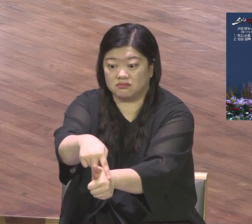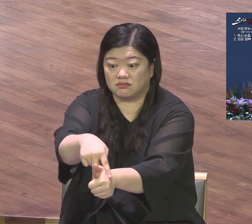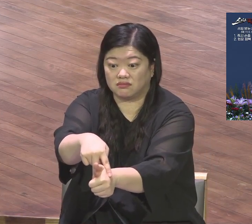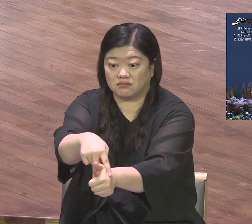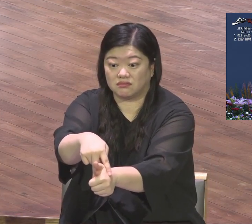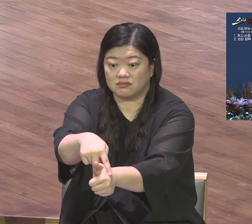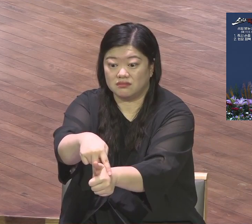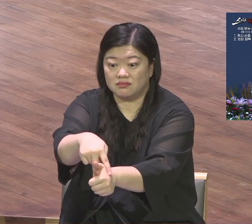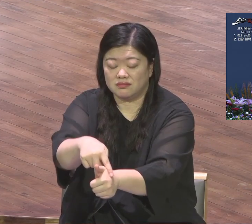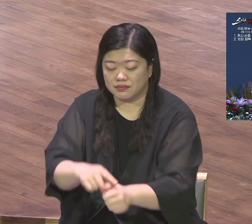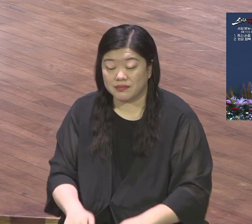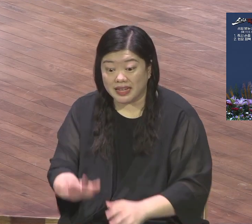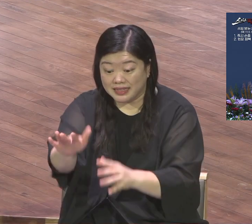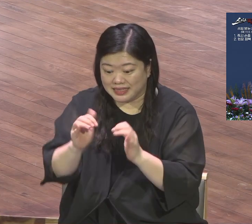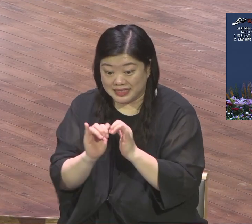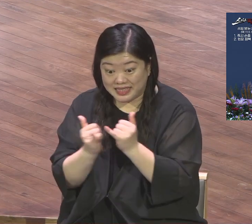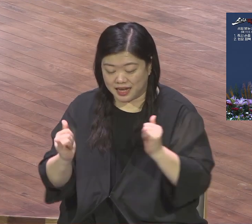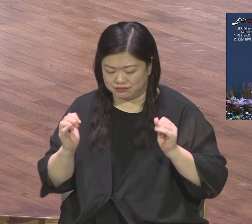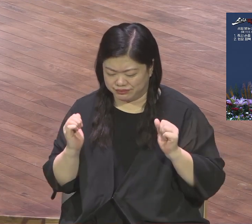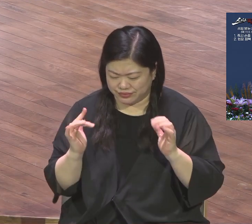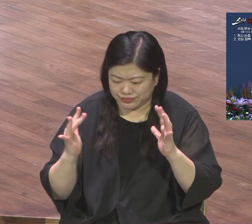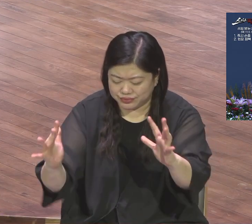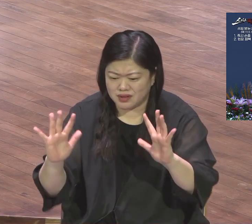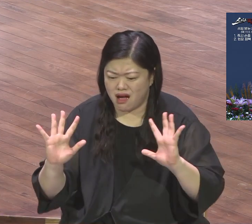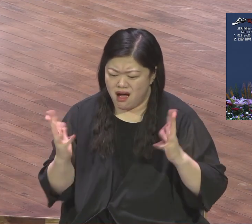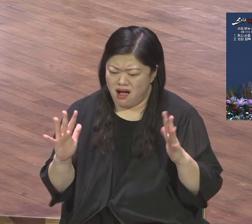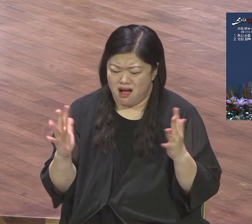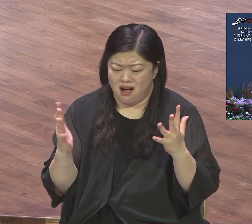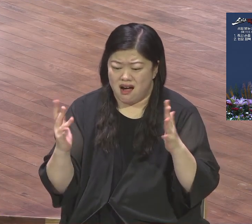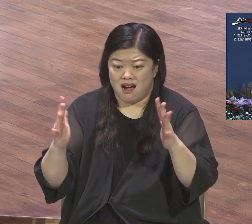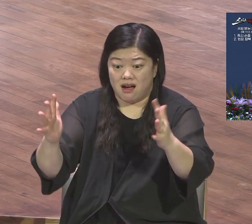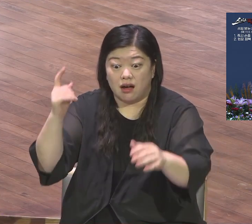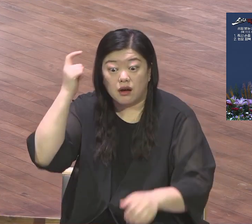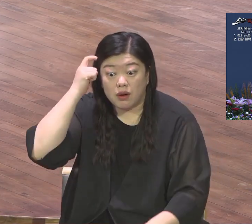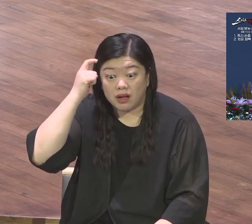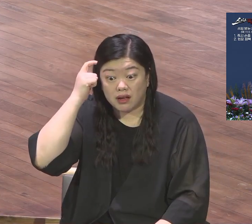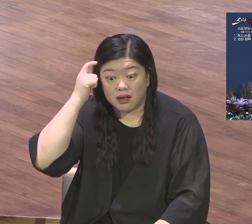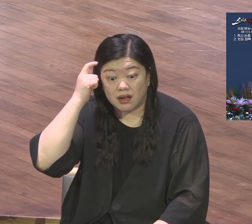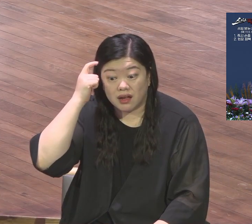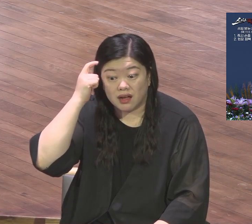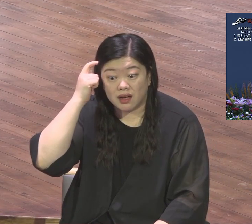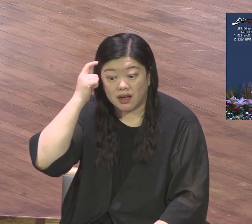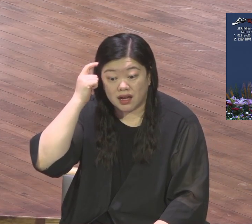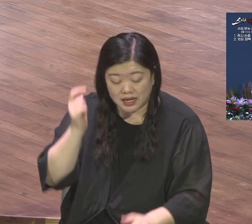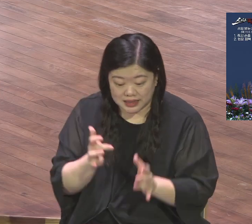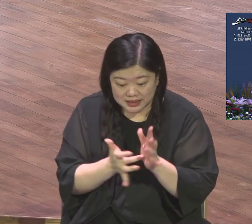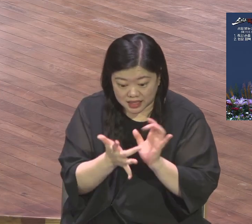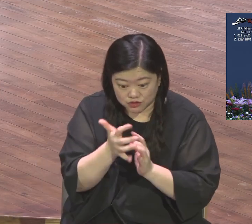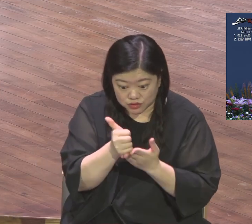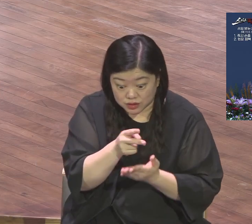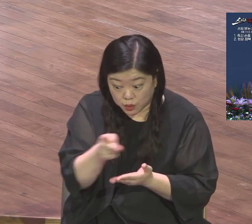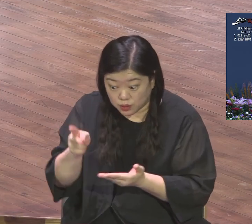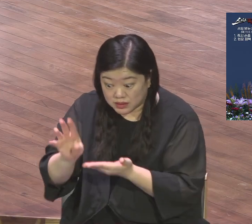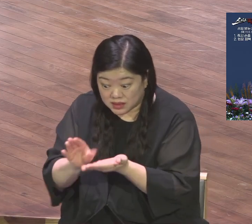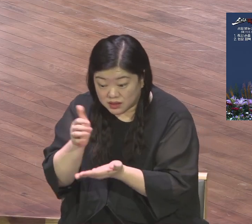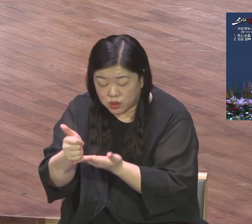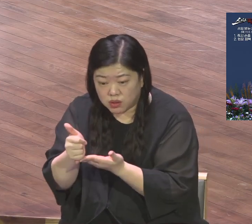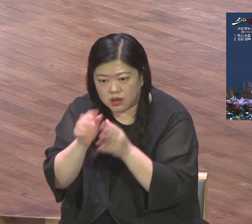이 백성들의 환영은요 예수님이 자신들을 구원해 줄 왕으로